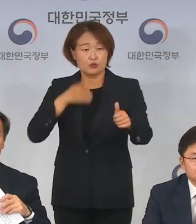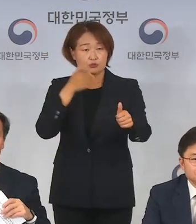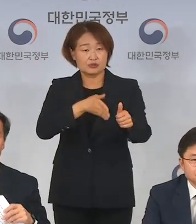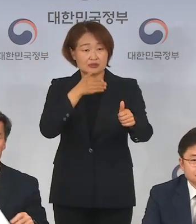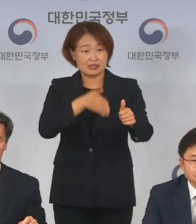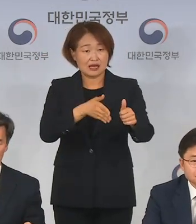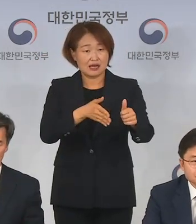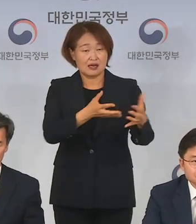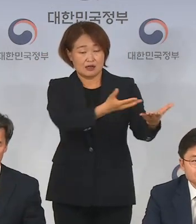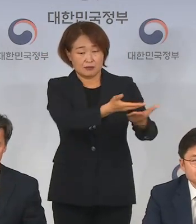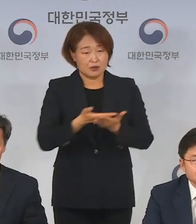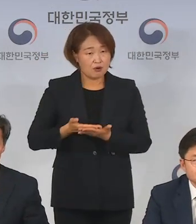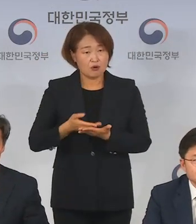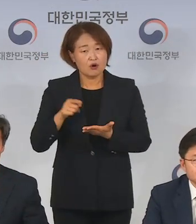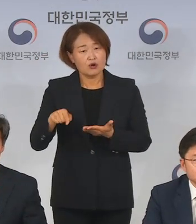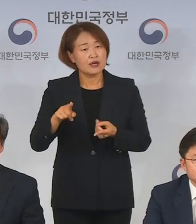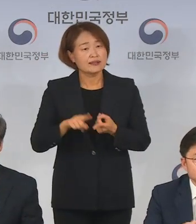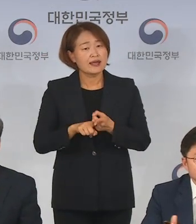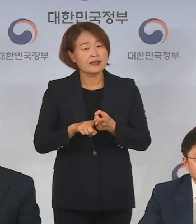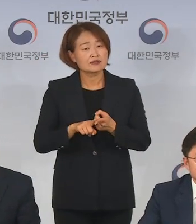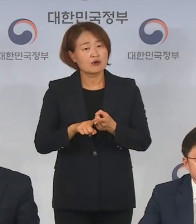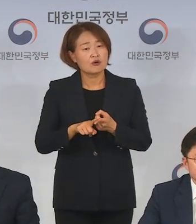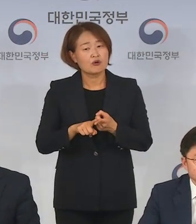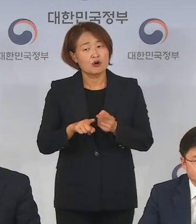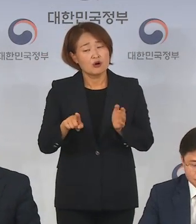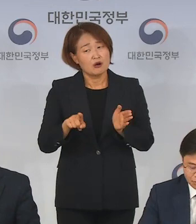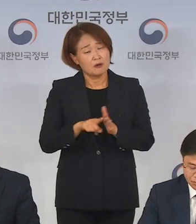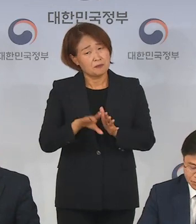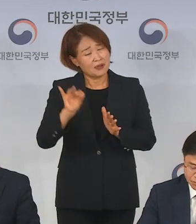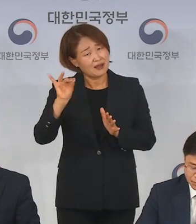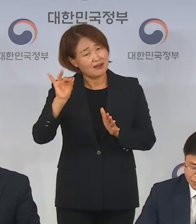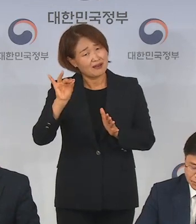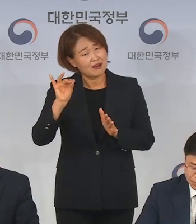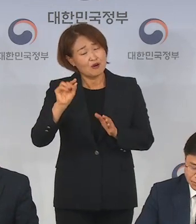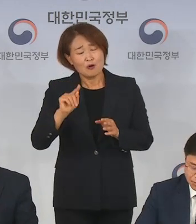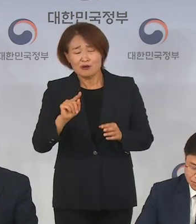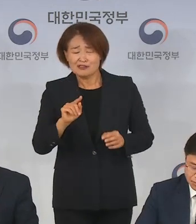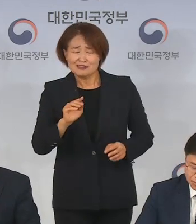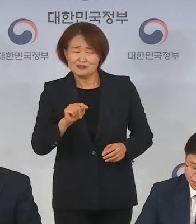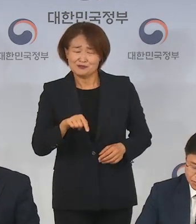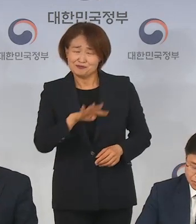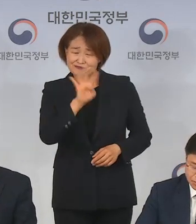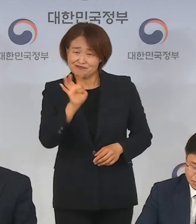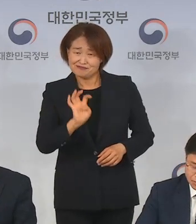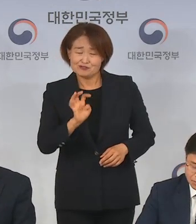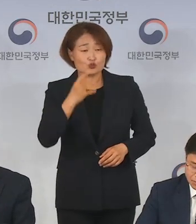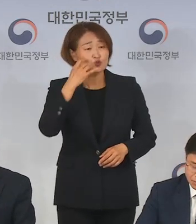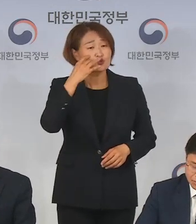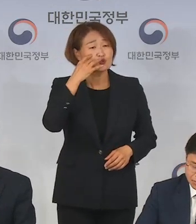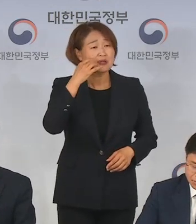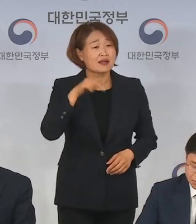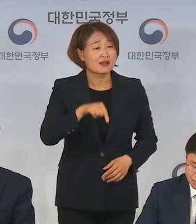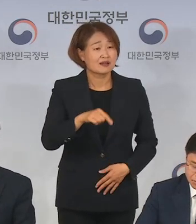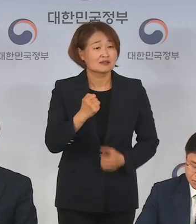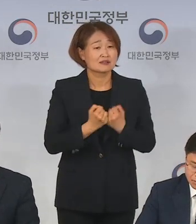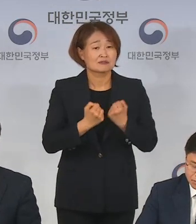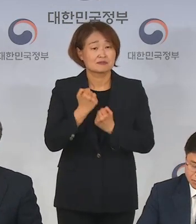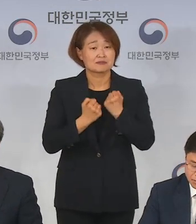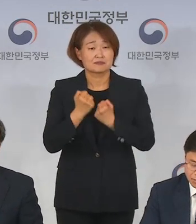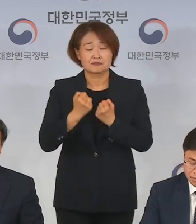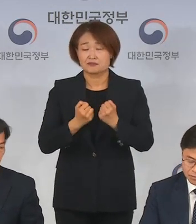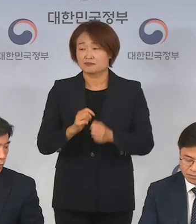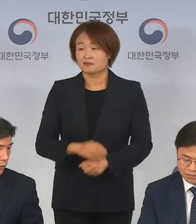요청해서 제공받는 자료의 신뢰성을 어떤 방식으로 답보를 할 수 있다고 생각하시는지 좀 설명